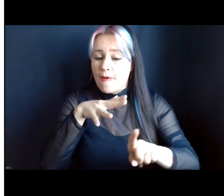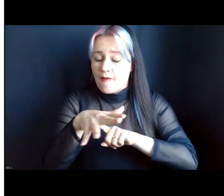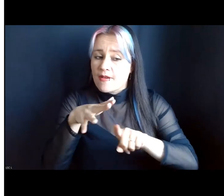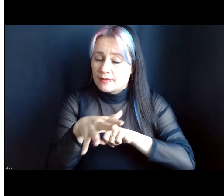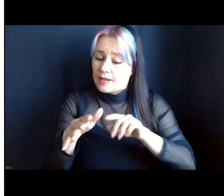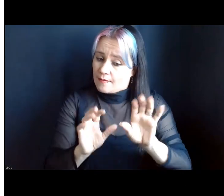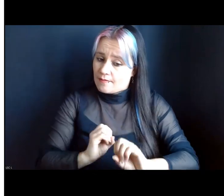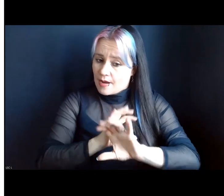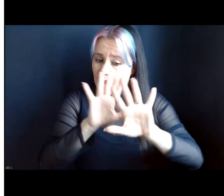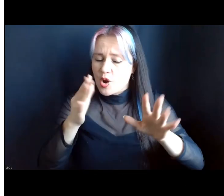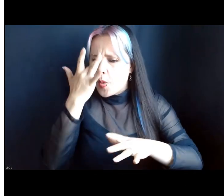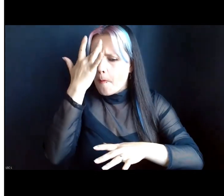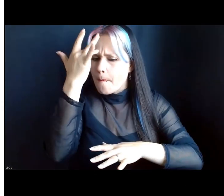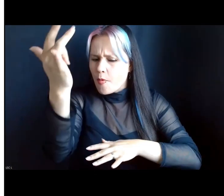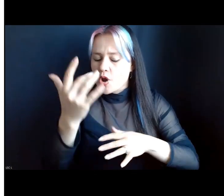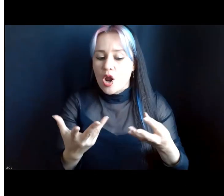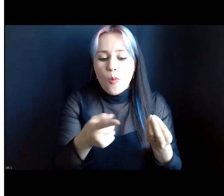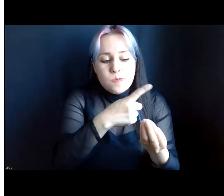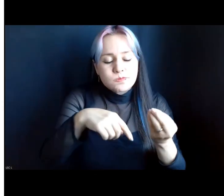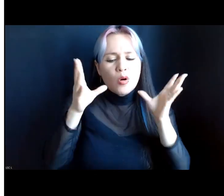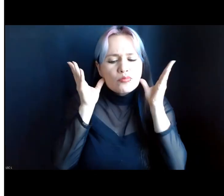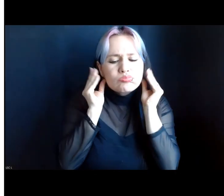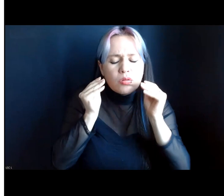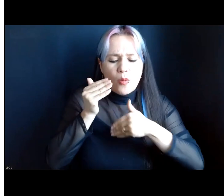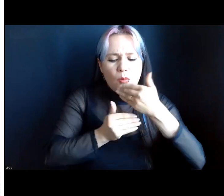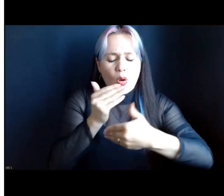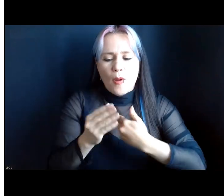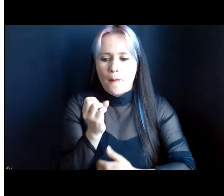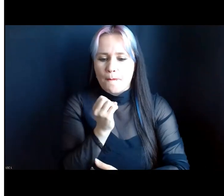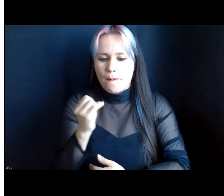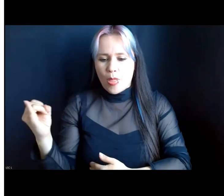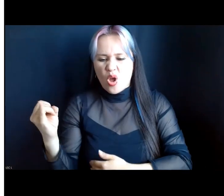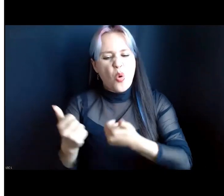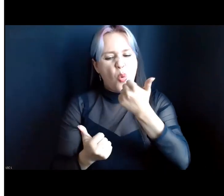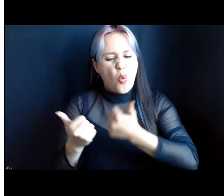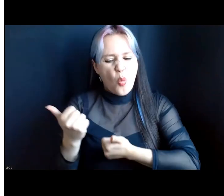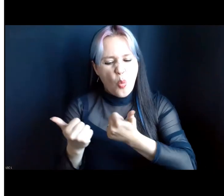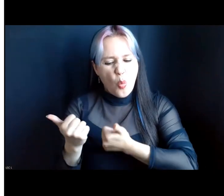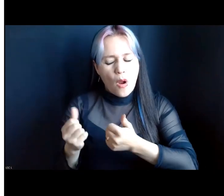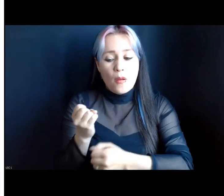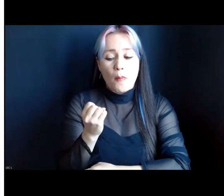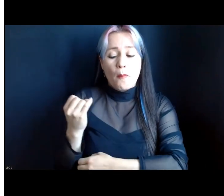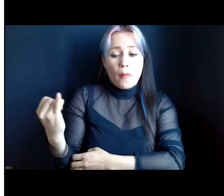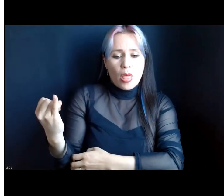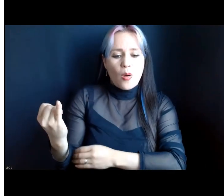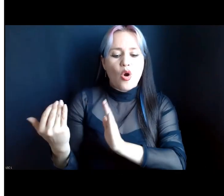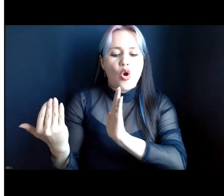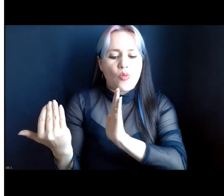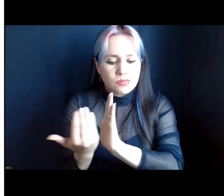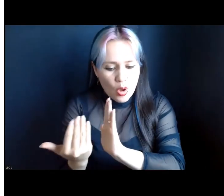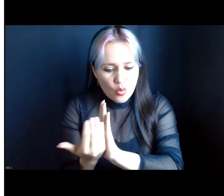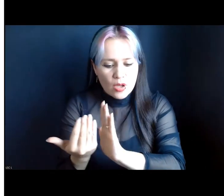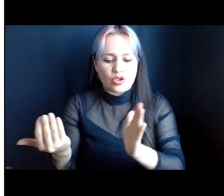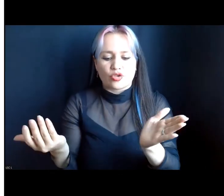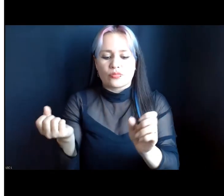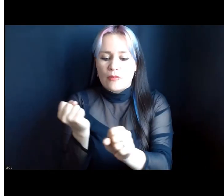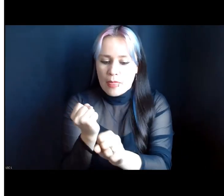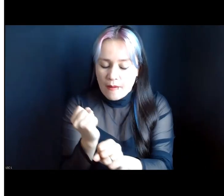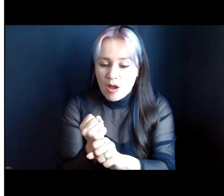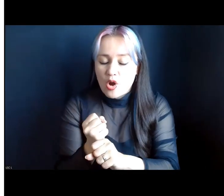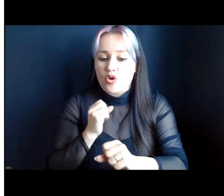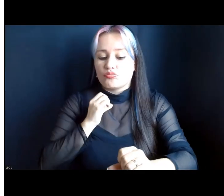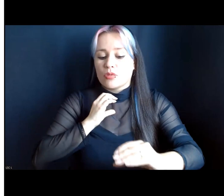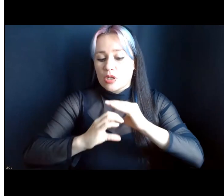la salud y el bienestar de Los afectados y también causará pérdidas económicas derivadas de la exclusión de estas personas de la